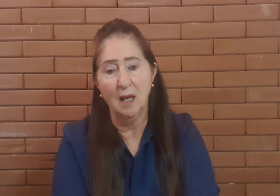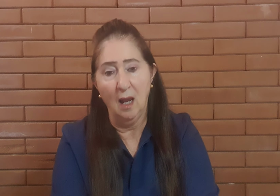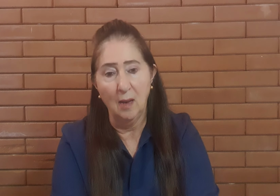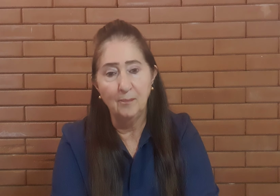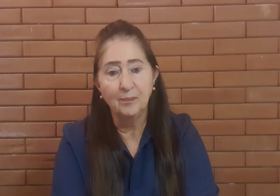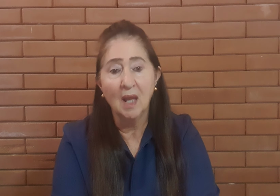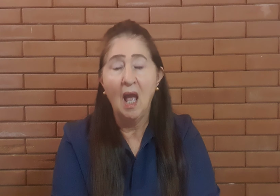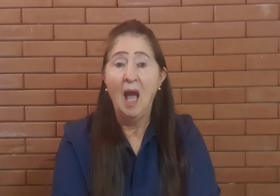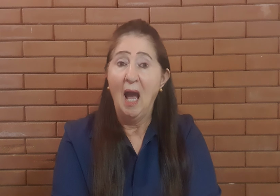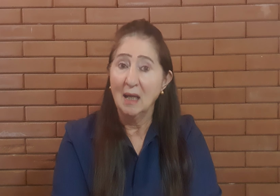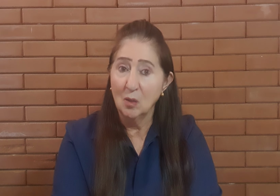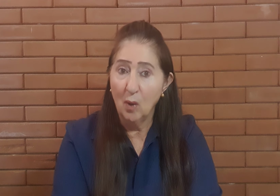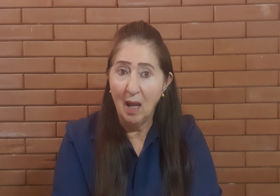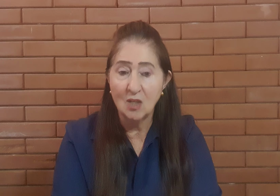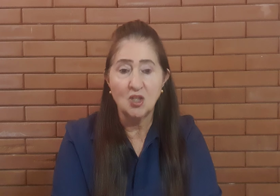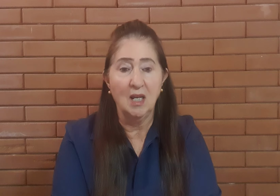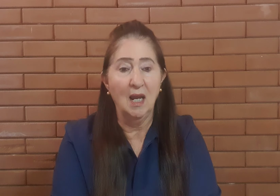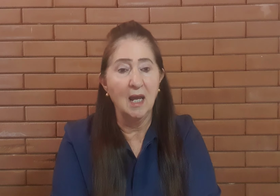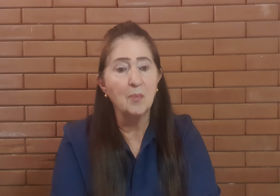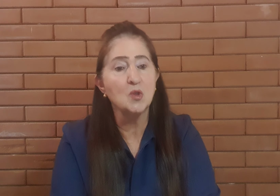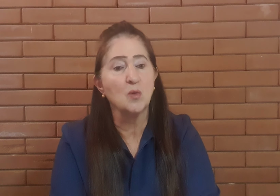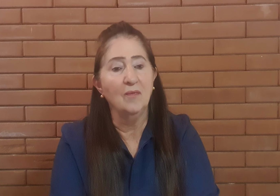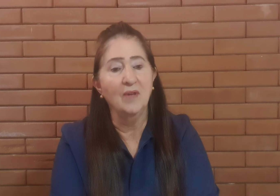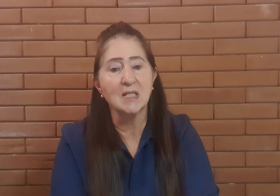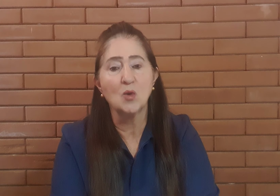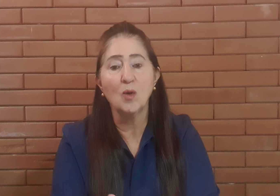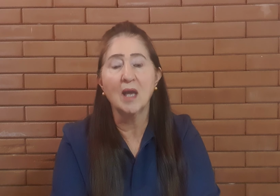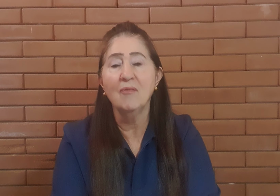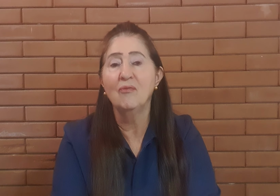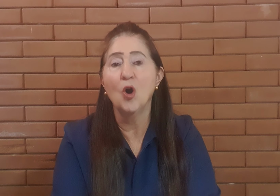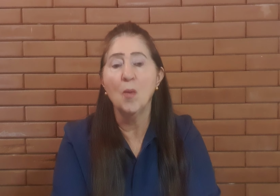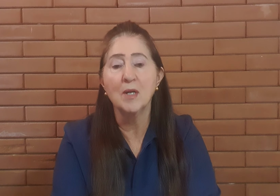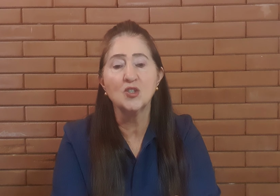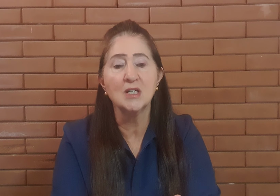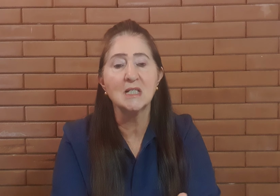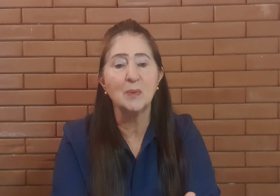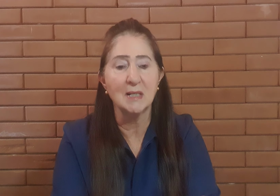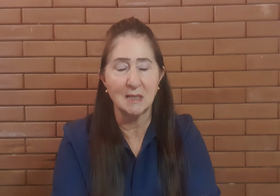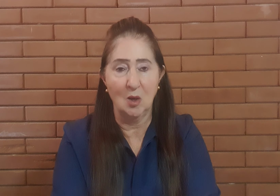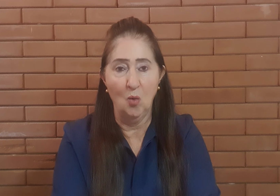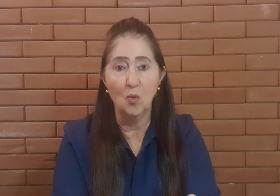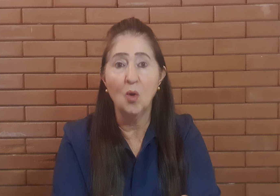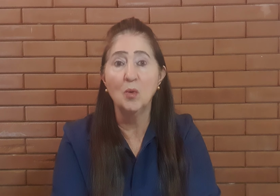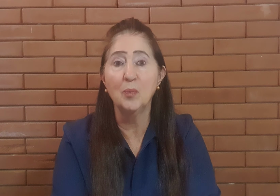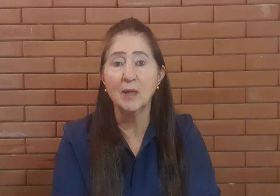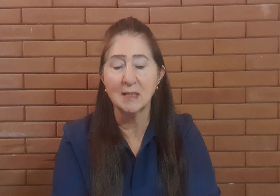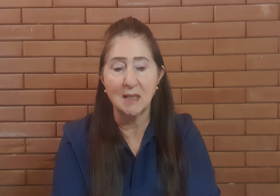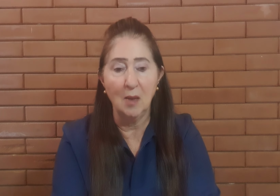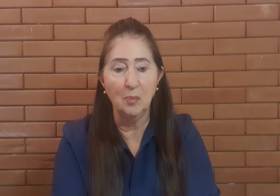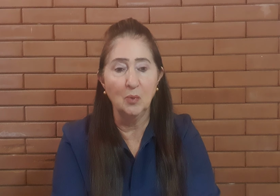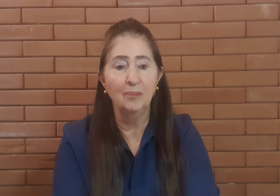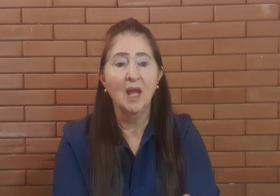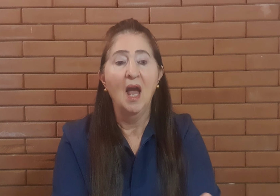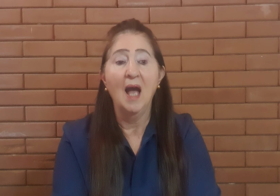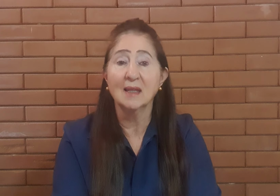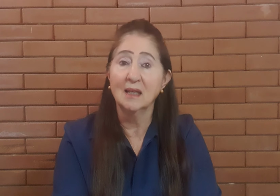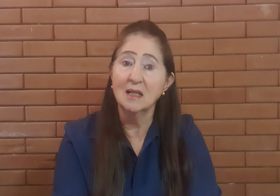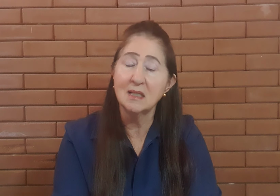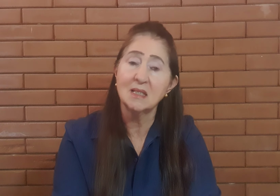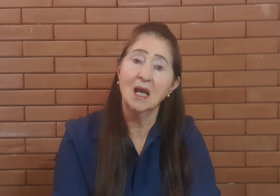comunicar. A linguagem, ela é, por sua vez, qualquer forma de expressão, como, por exemplo, a dança,